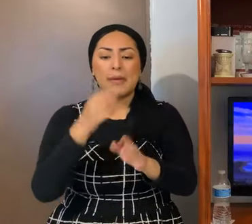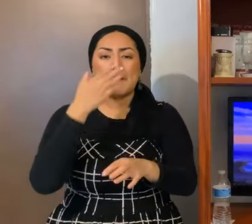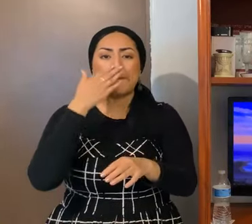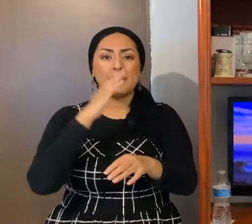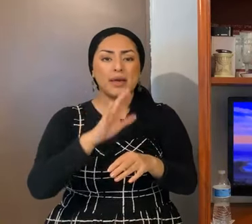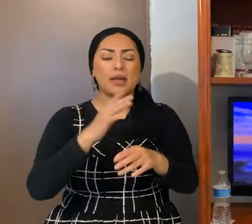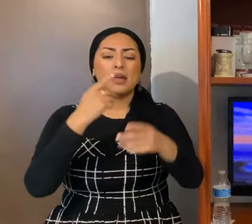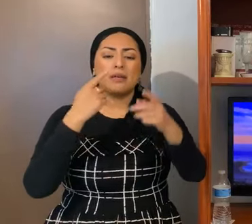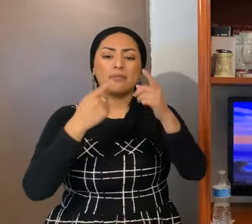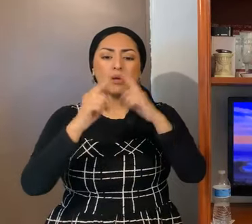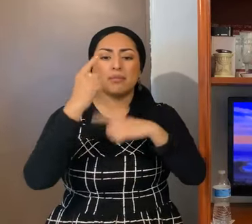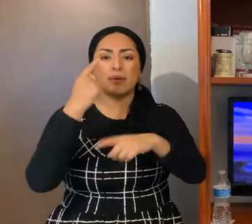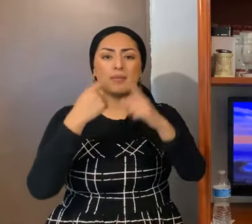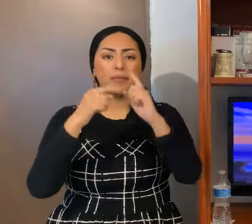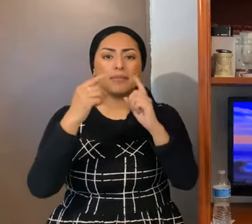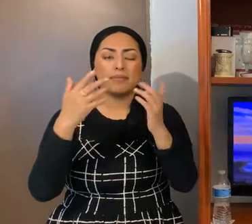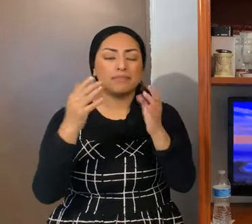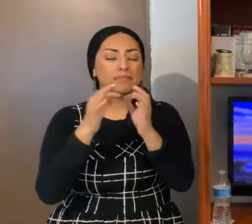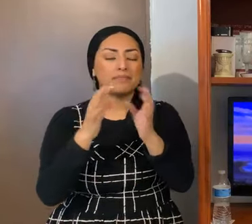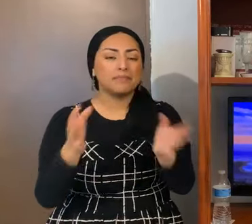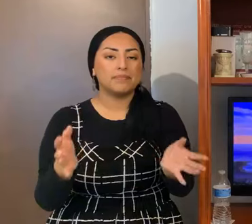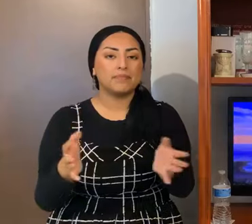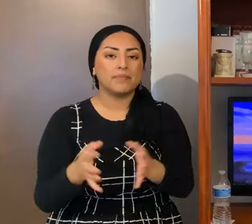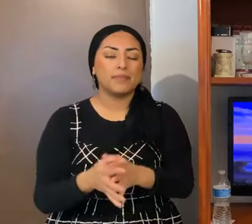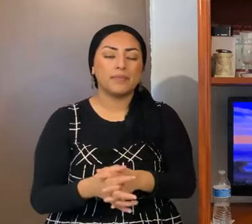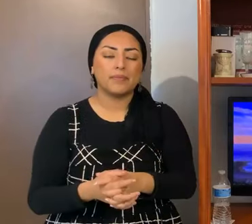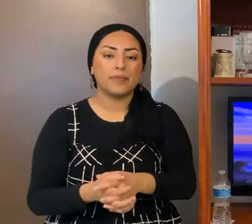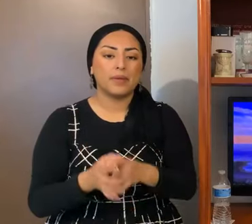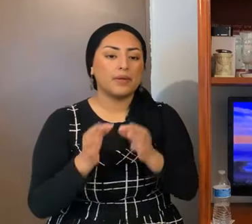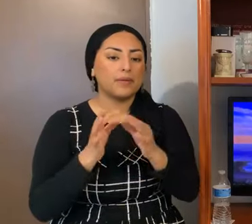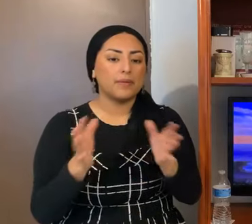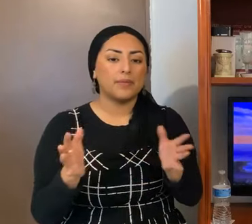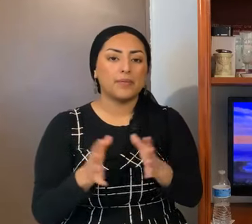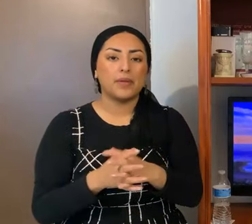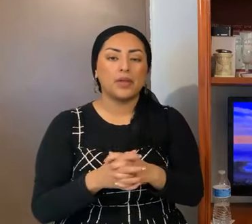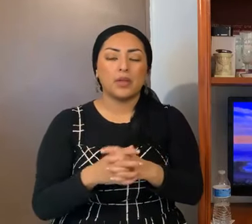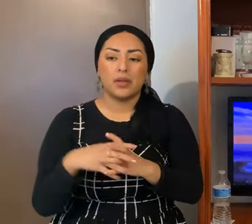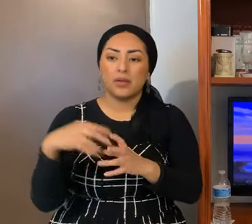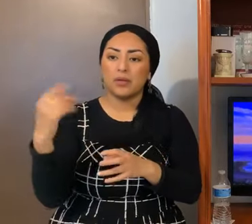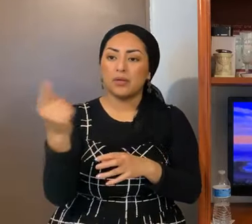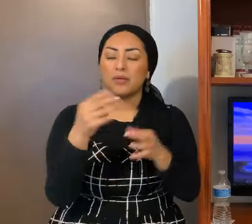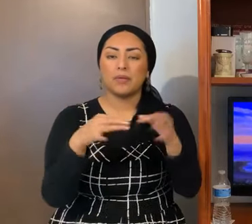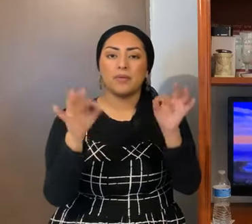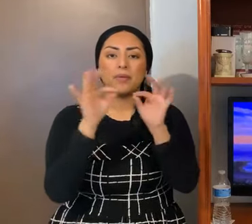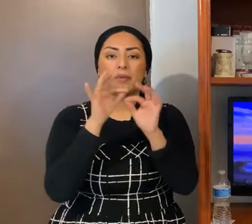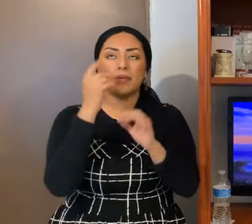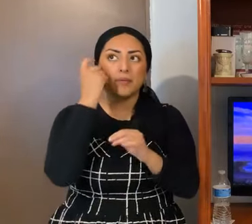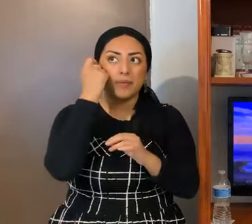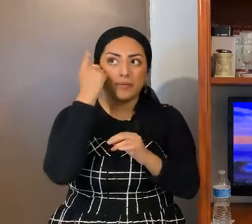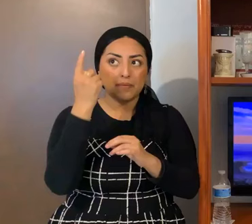le faltamos al respeto? No sirve para nada, no sirve para nada. Tenemos que darnos cuenta. ¿Por